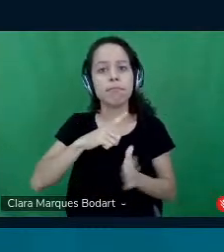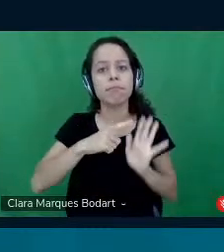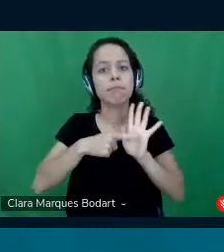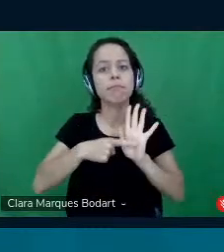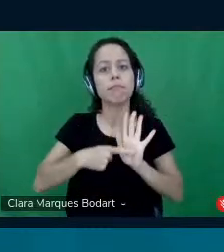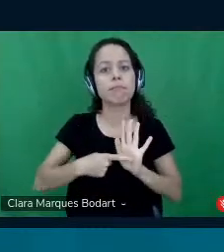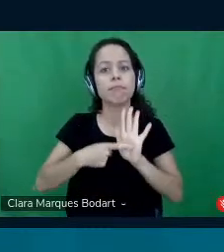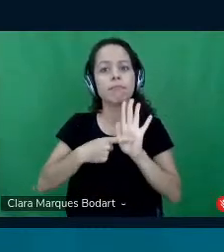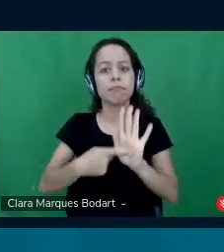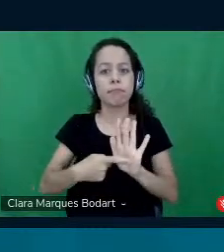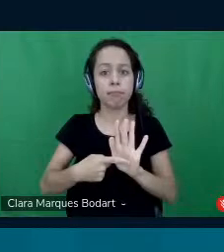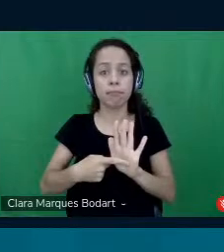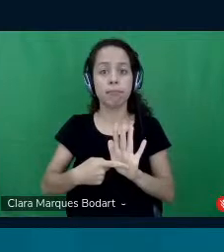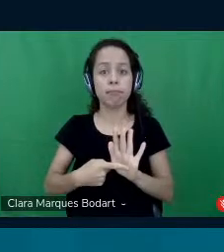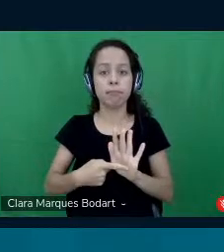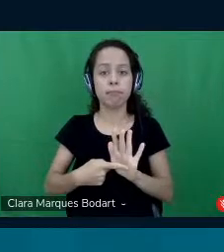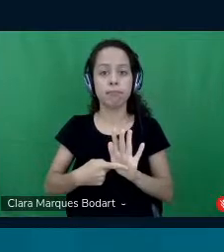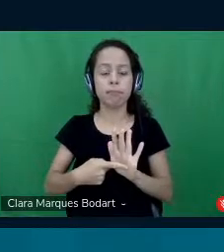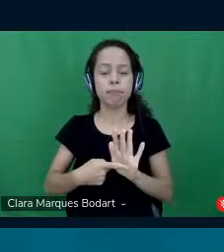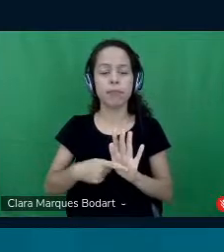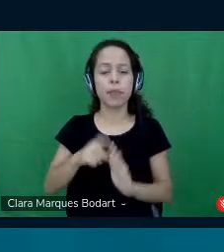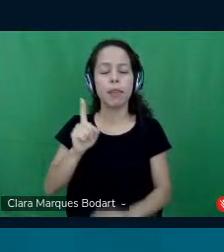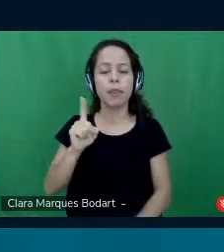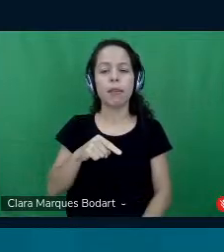gente uma